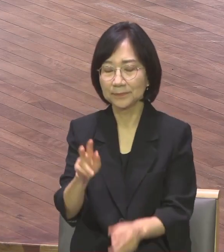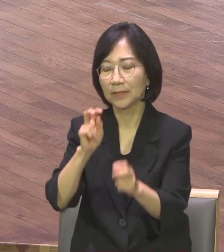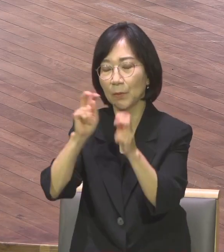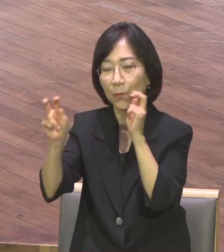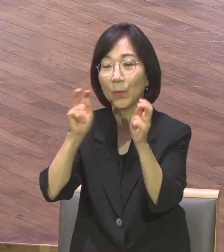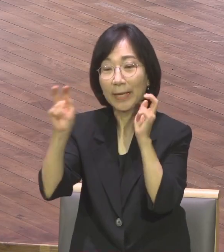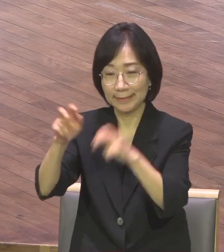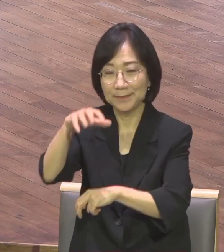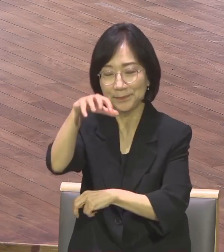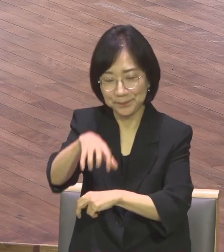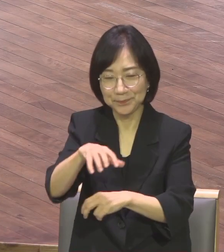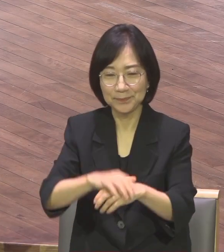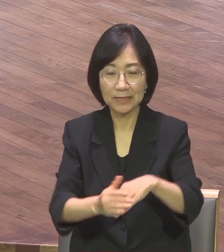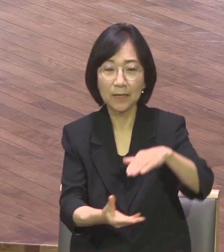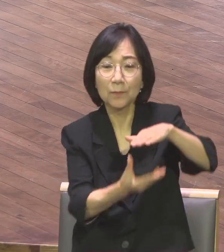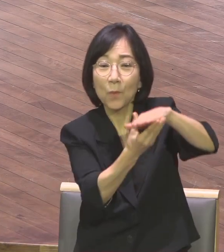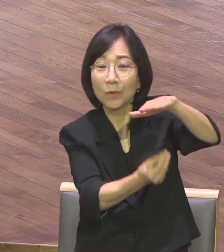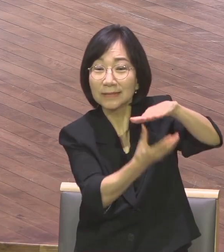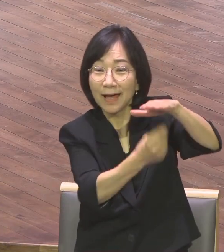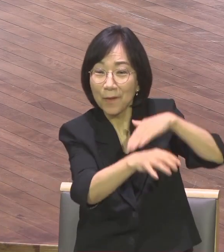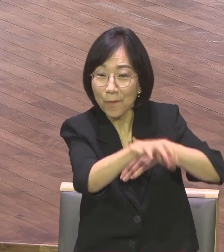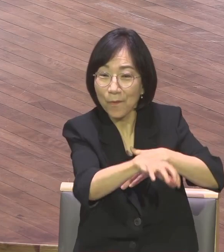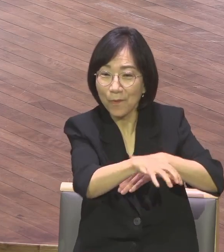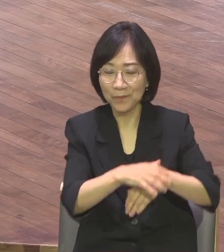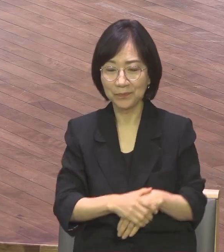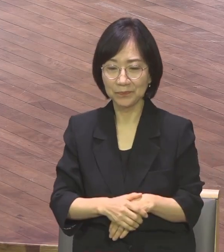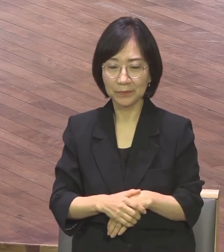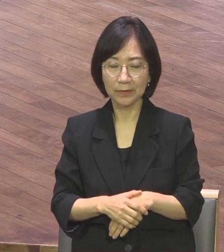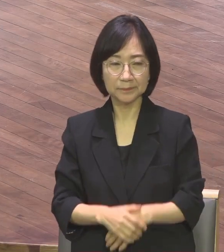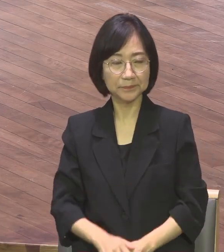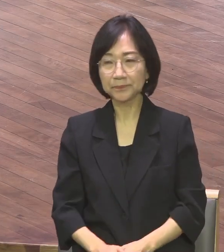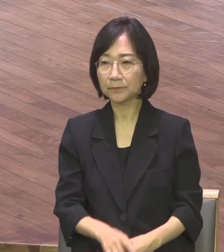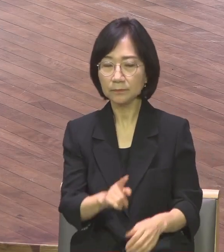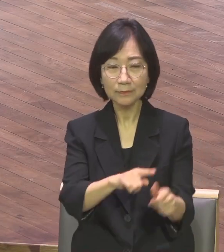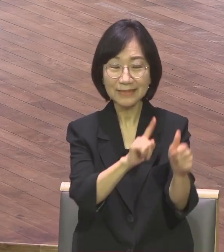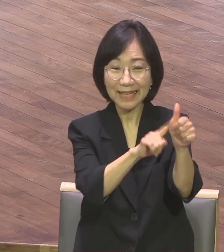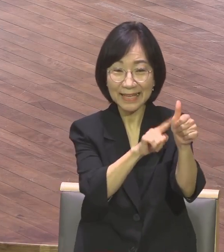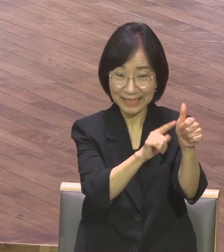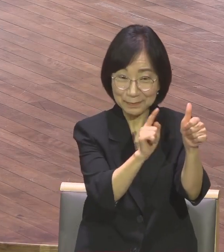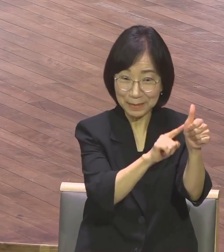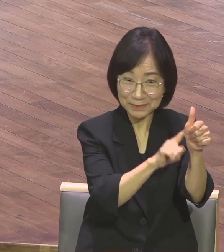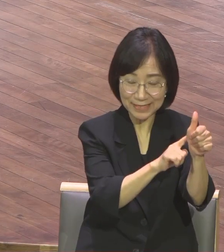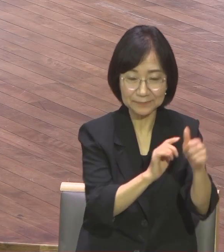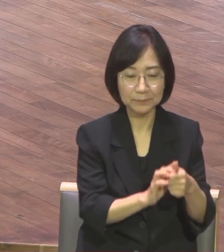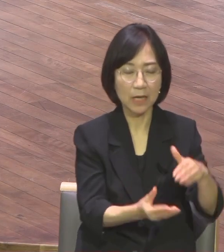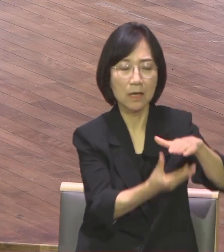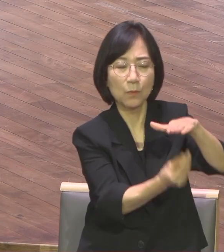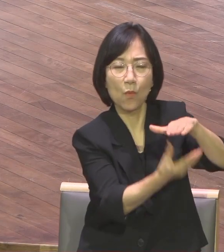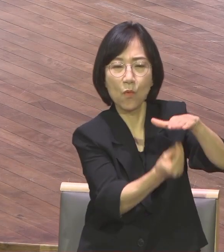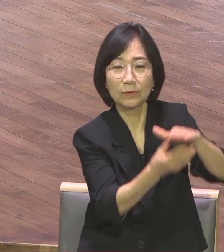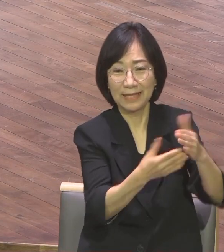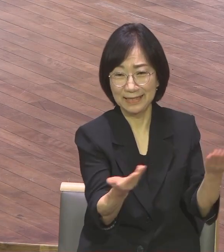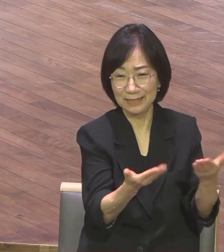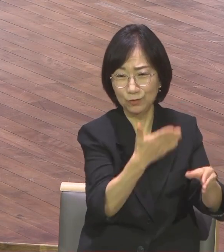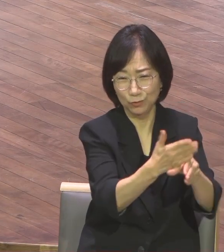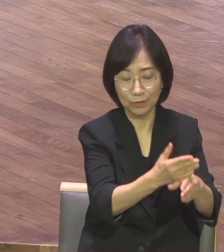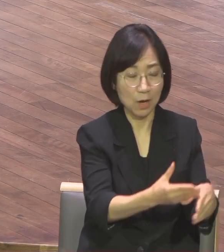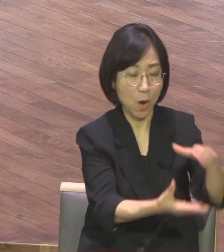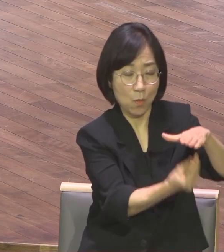복사실에 복사하는 복사실인데 남자 친구가 없던 한 여직원이 복사하러 복사실에